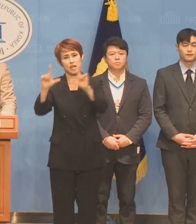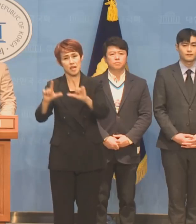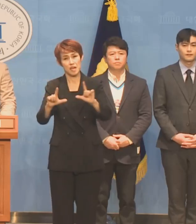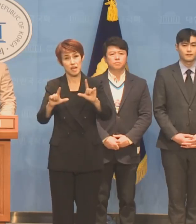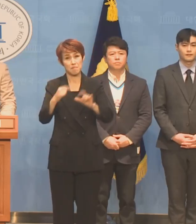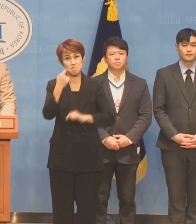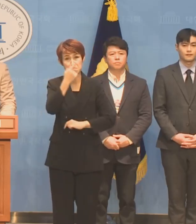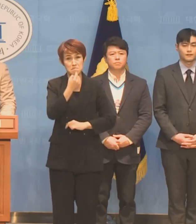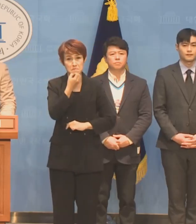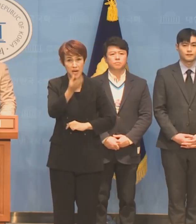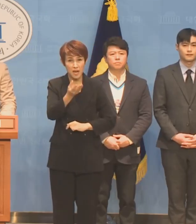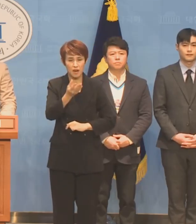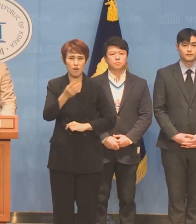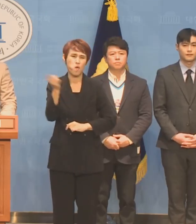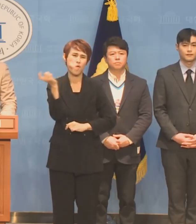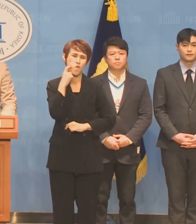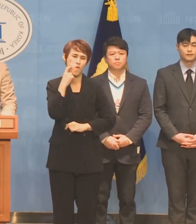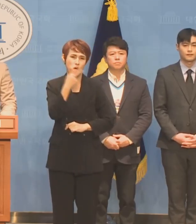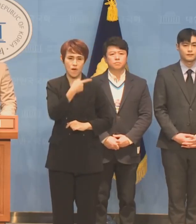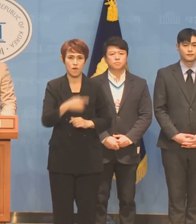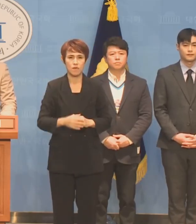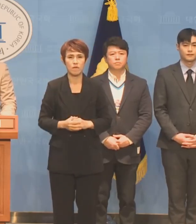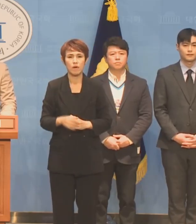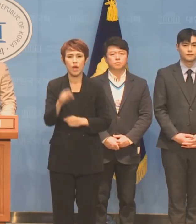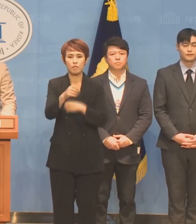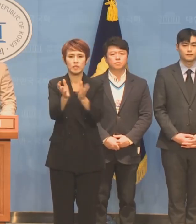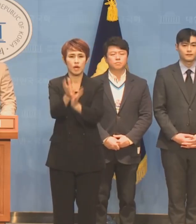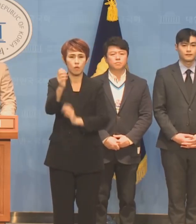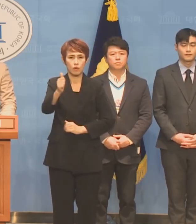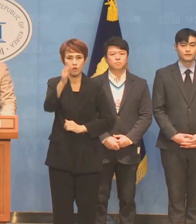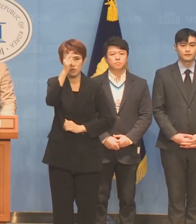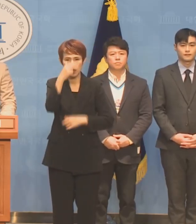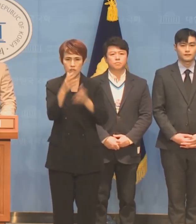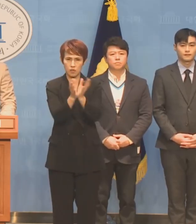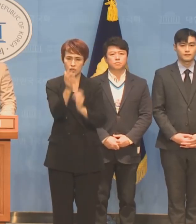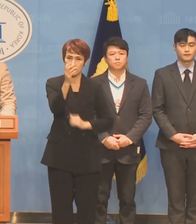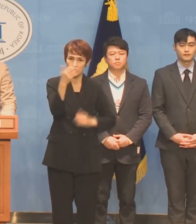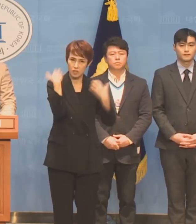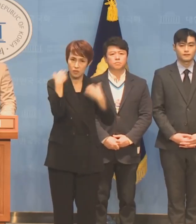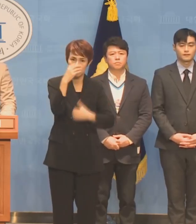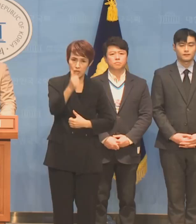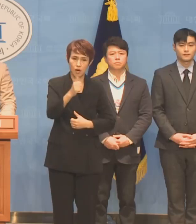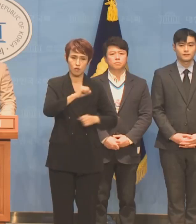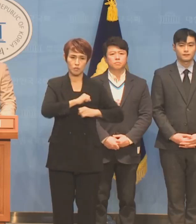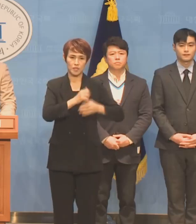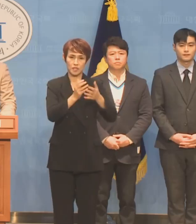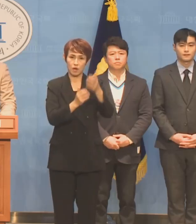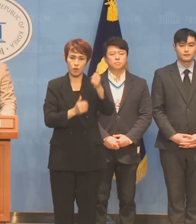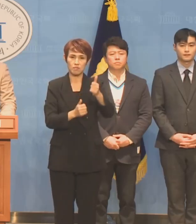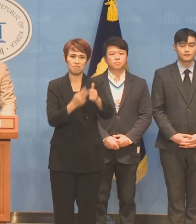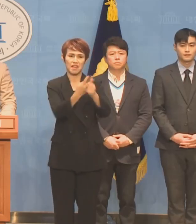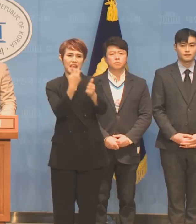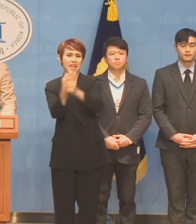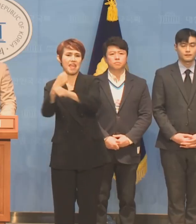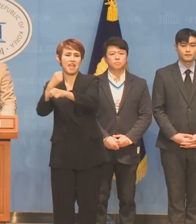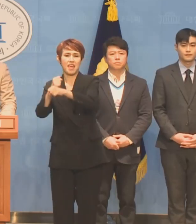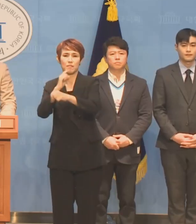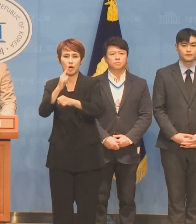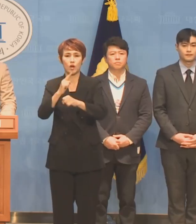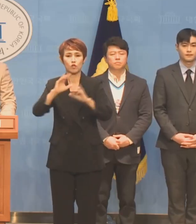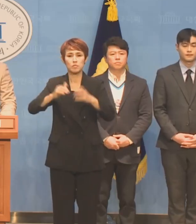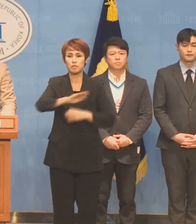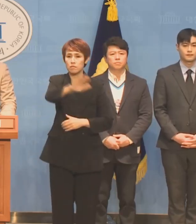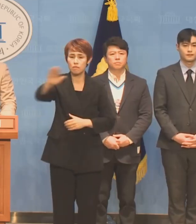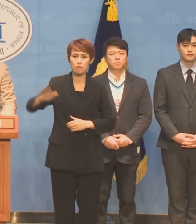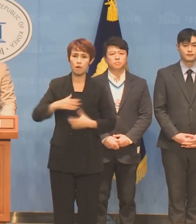모두 거짓입니다. 행안부 장관, 경찰청장, 국방부 장관의 탄핵을 대상으로 삼으며 국민의